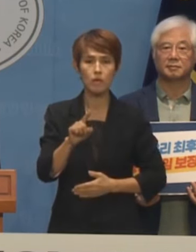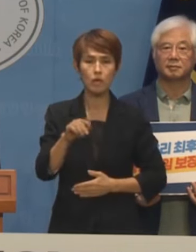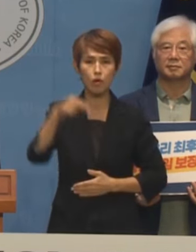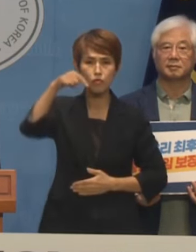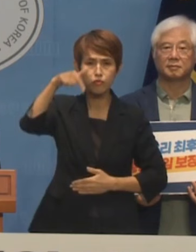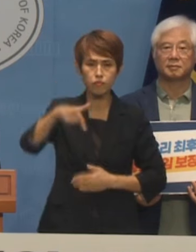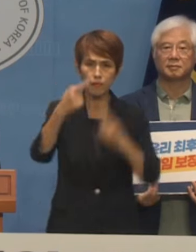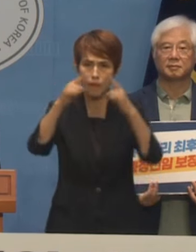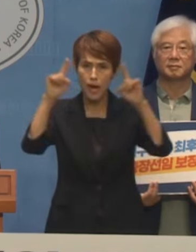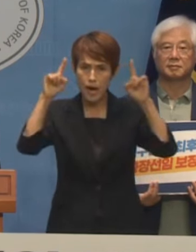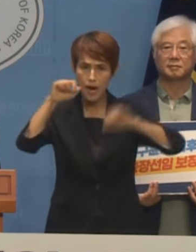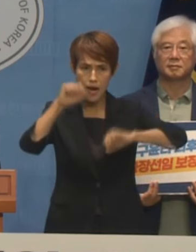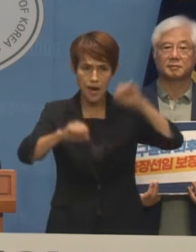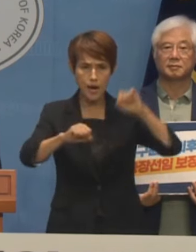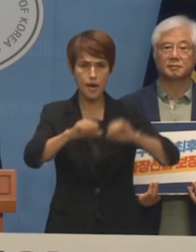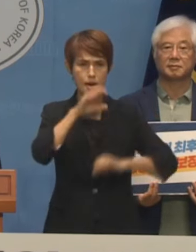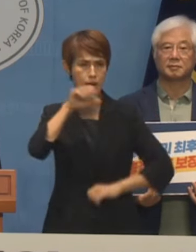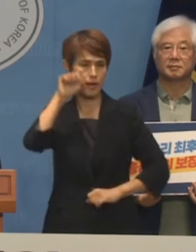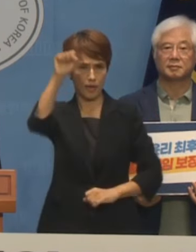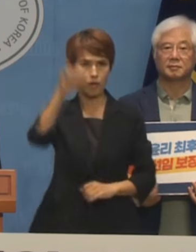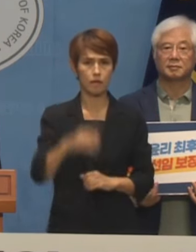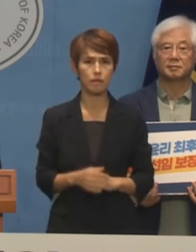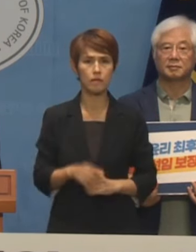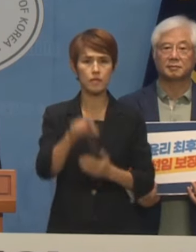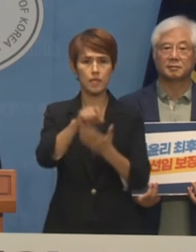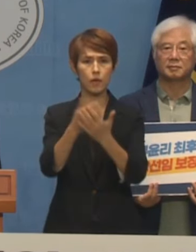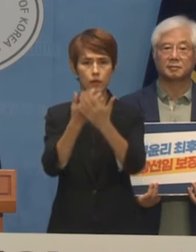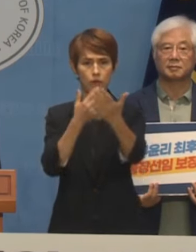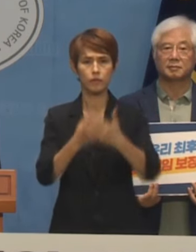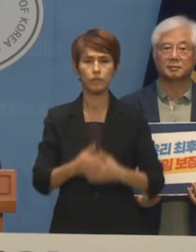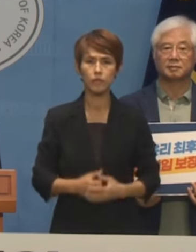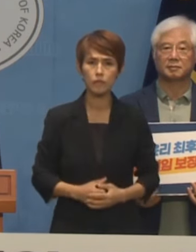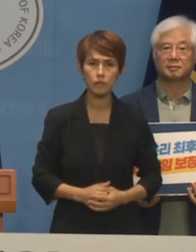행태를 강력하게 규탄하며 기자회견을 합니다.